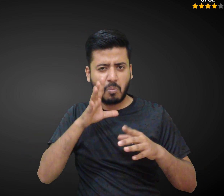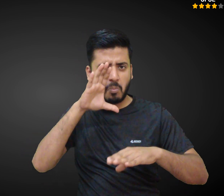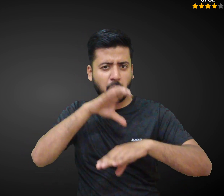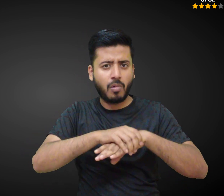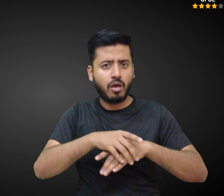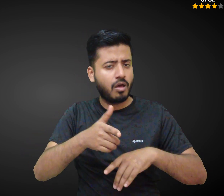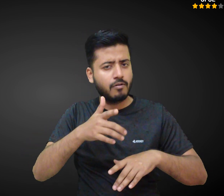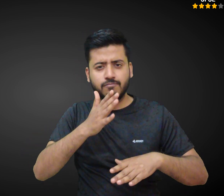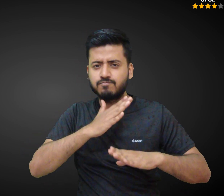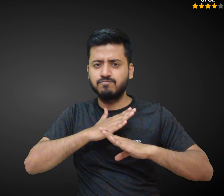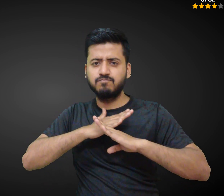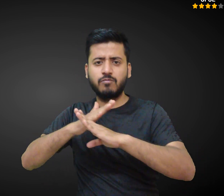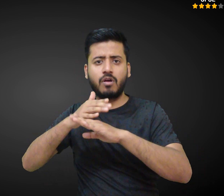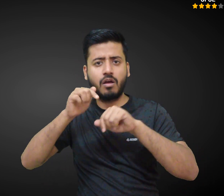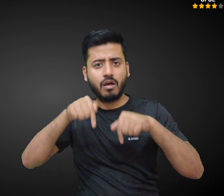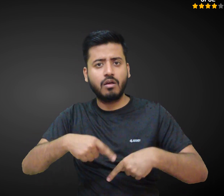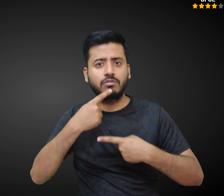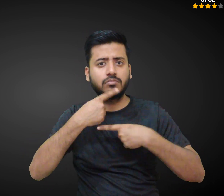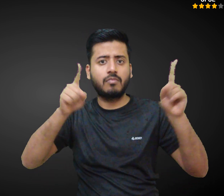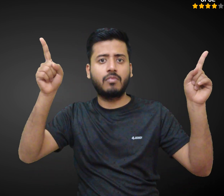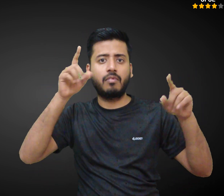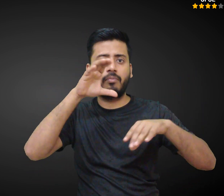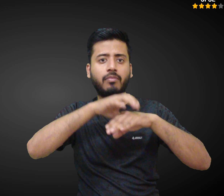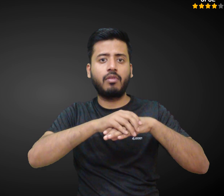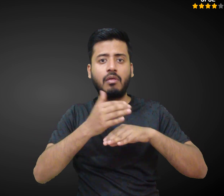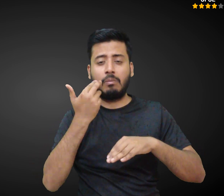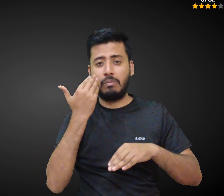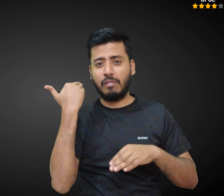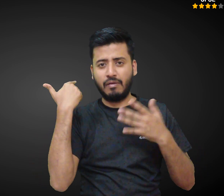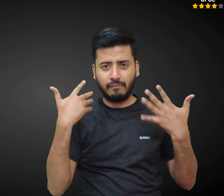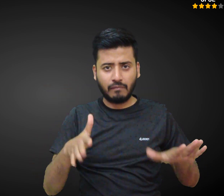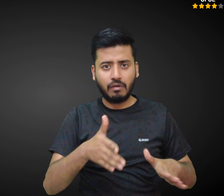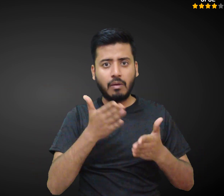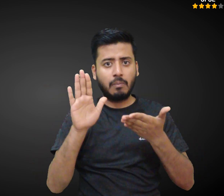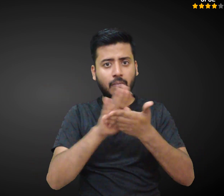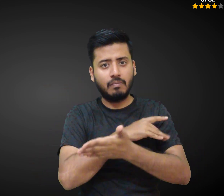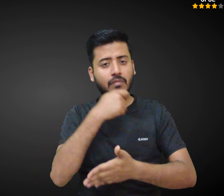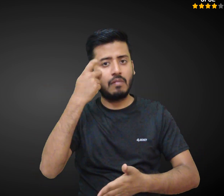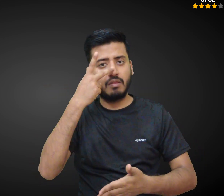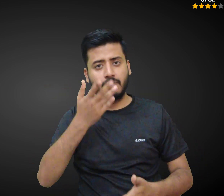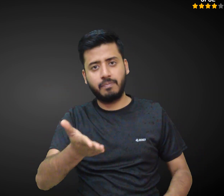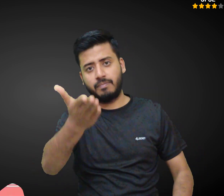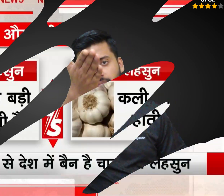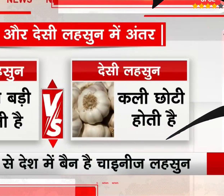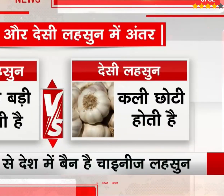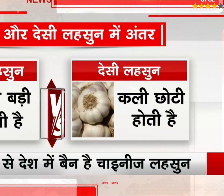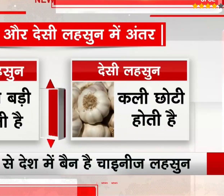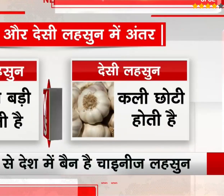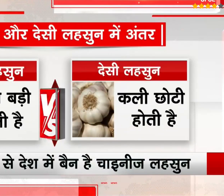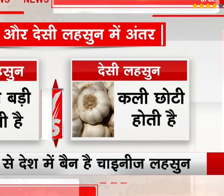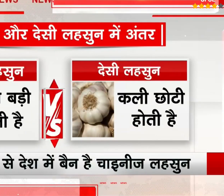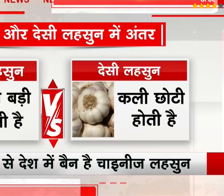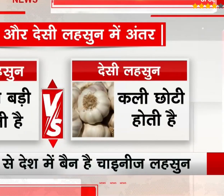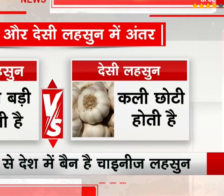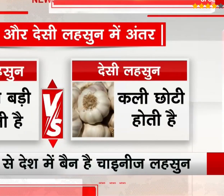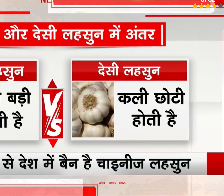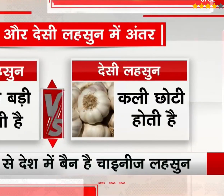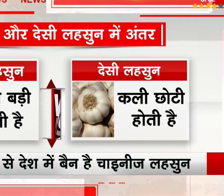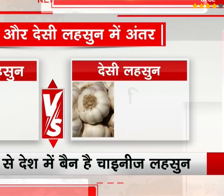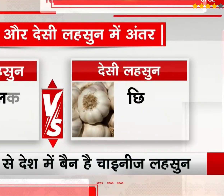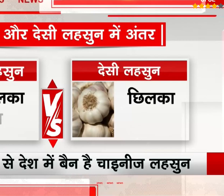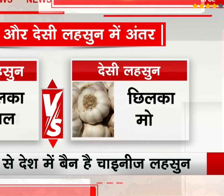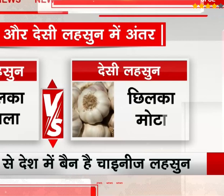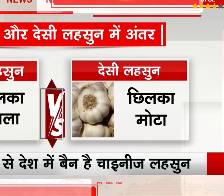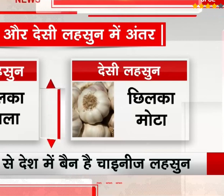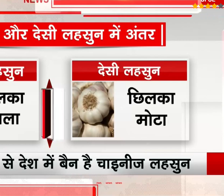involve the extensive use of chemicals and pesticides, raising concerns about its safety for consumption. इसी लहसुन की The presence कली of synthetic छोटी होती substances